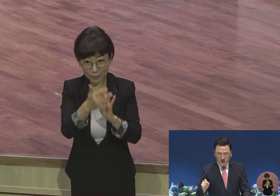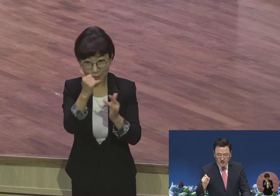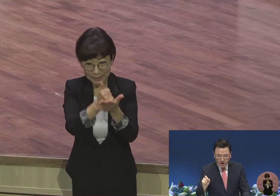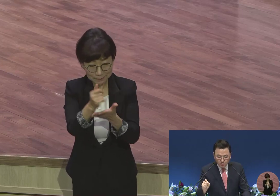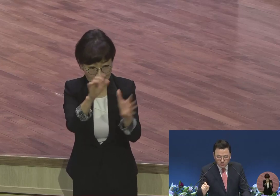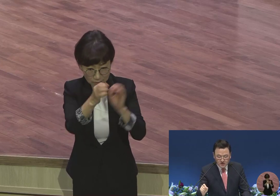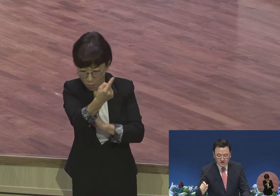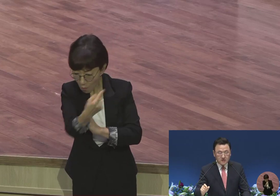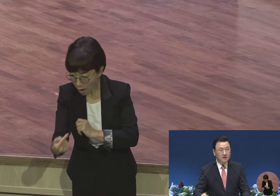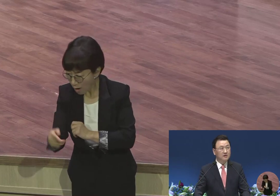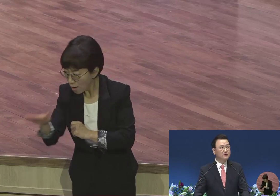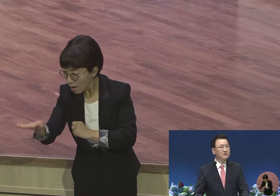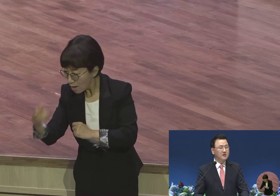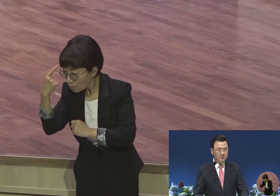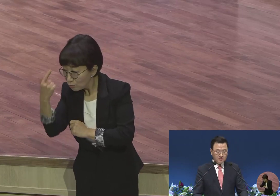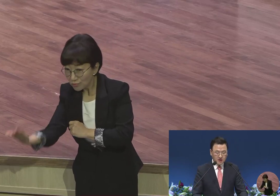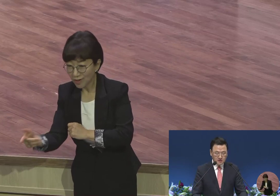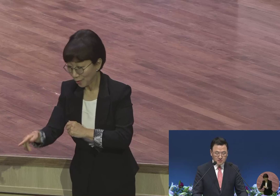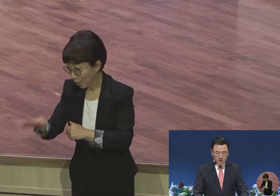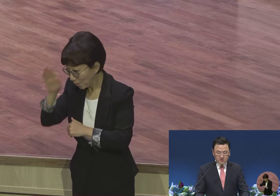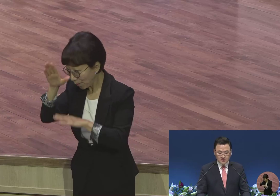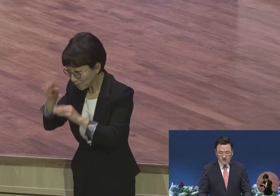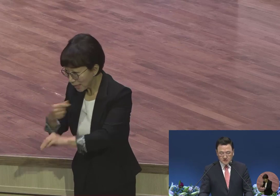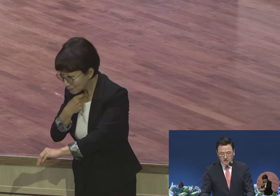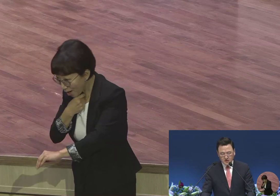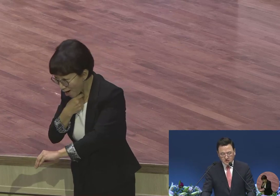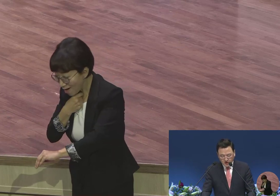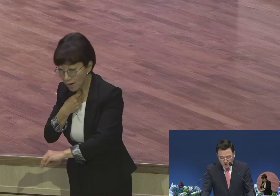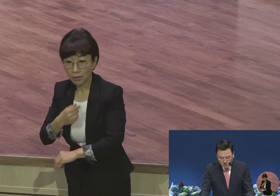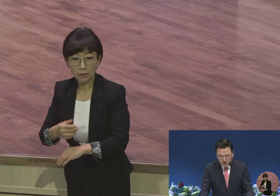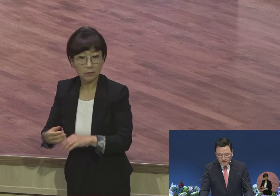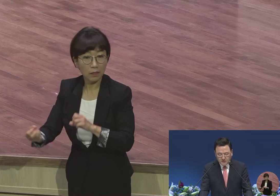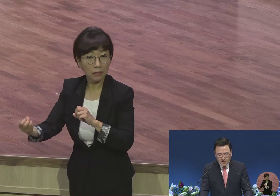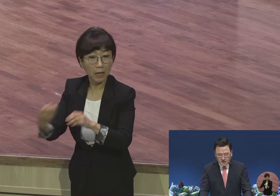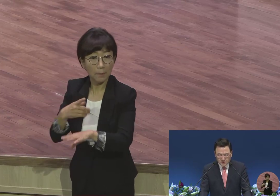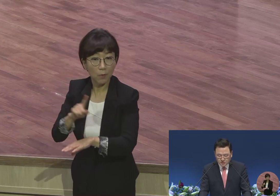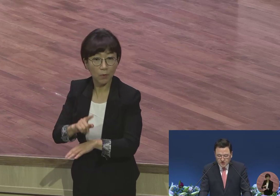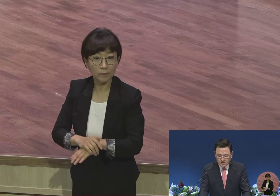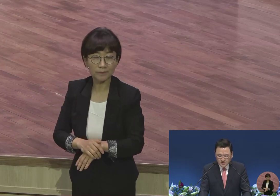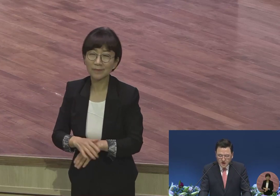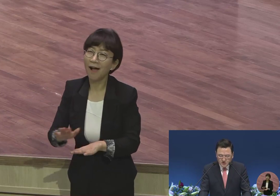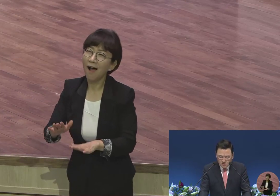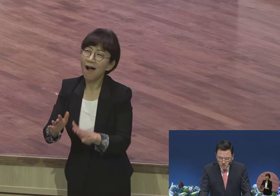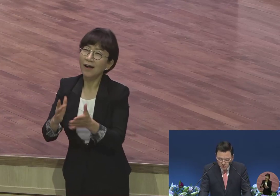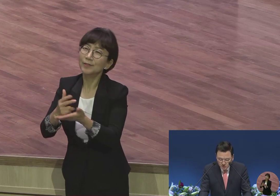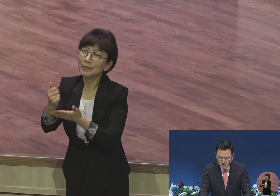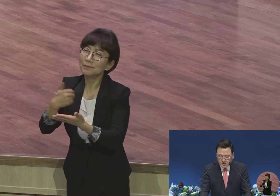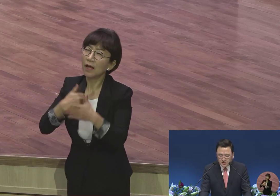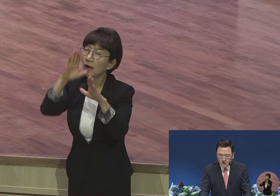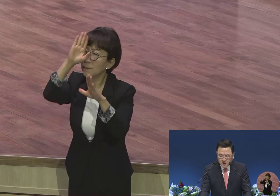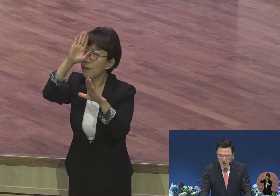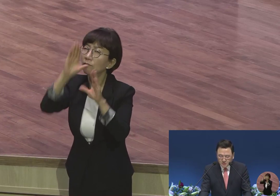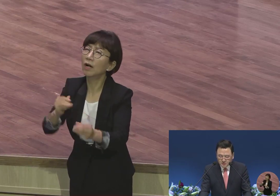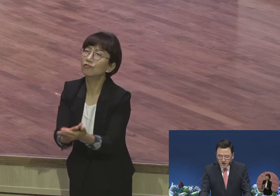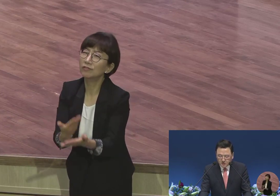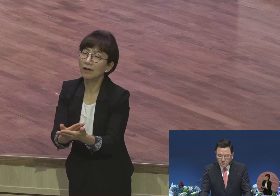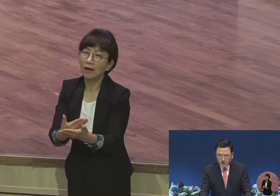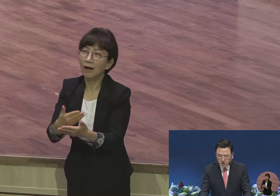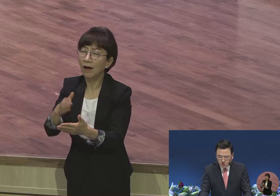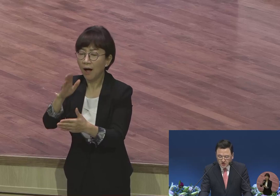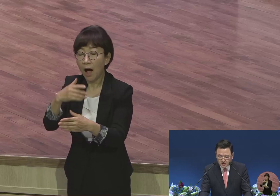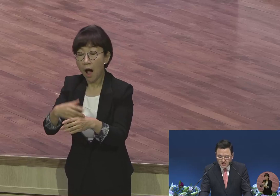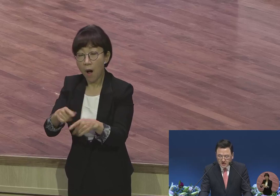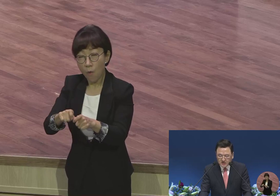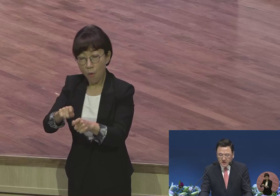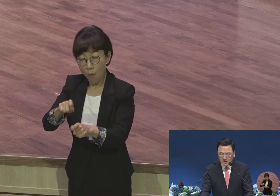예수님이 내가 낫고자 하느냐. 38년 된 병자는 예 주님 낫게 해주세요. 저를 고쳐주세요. 38년